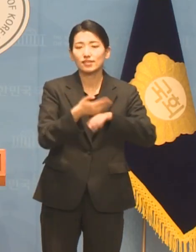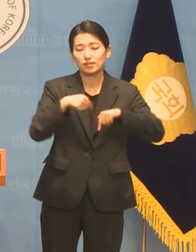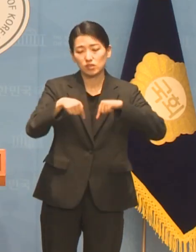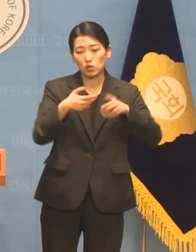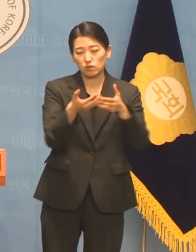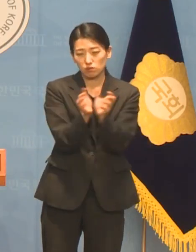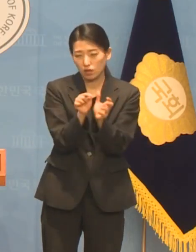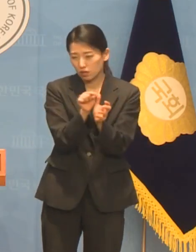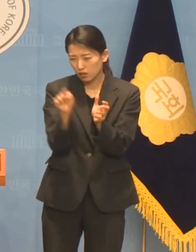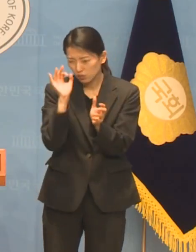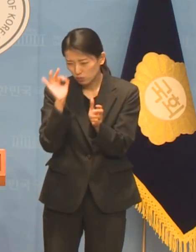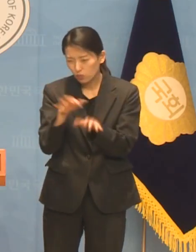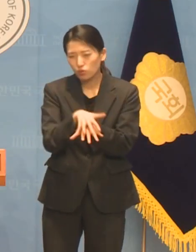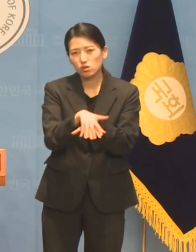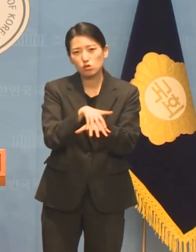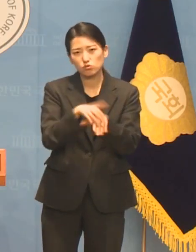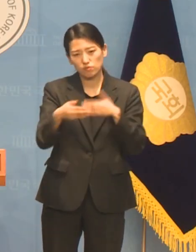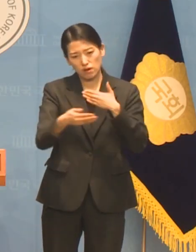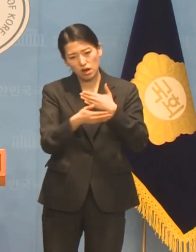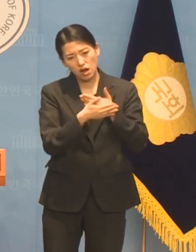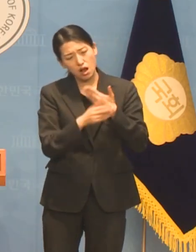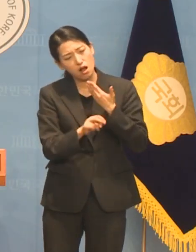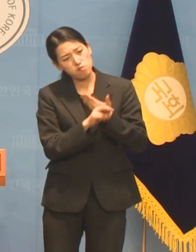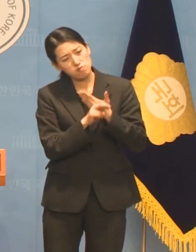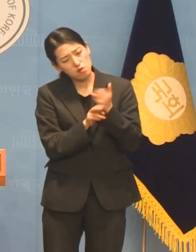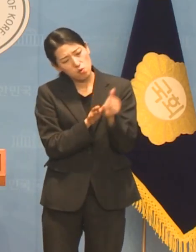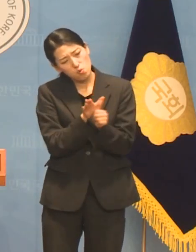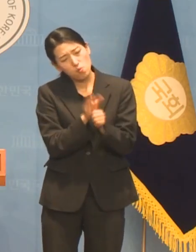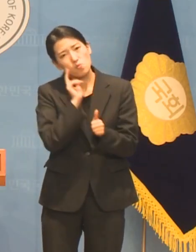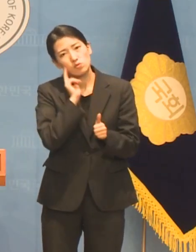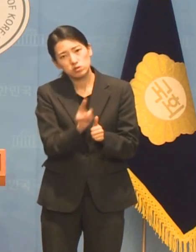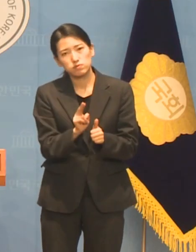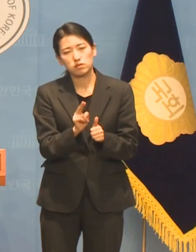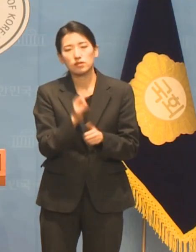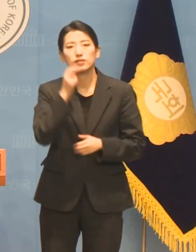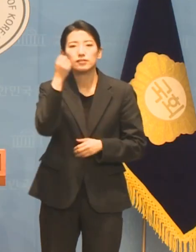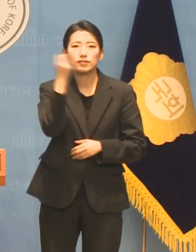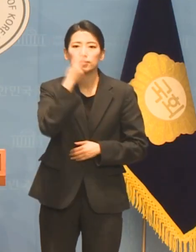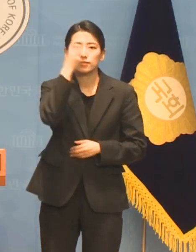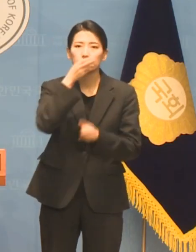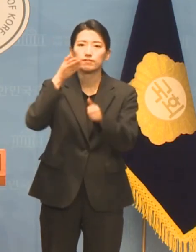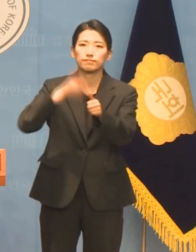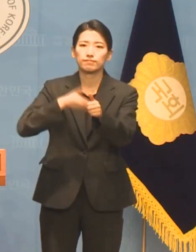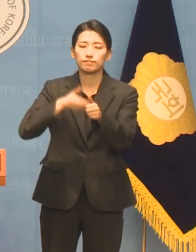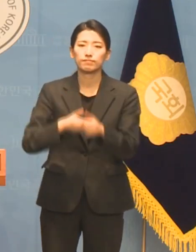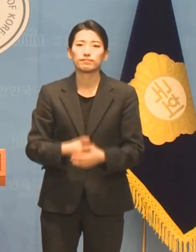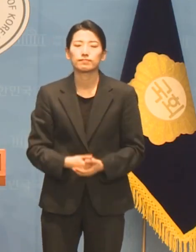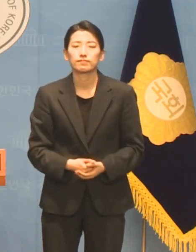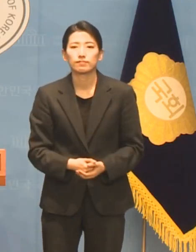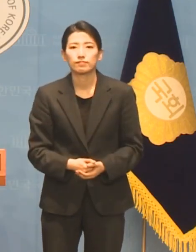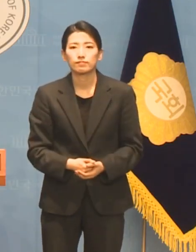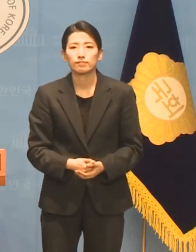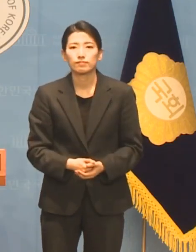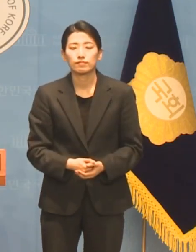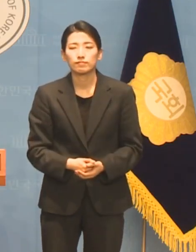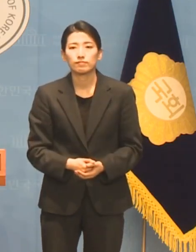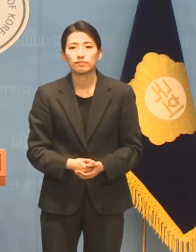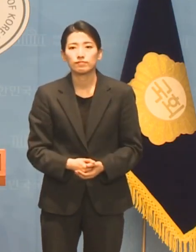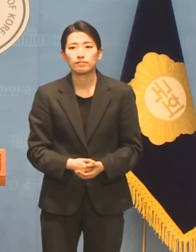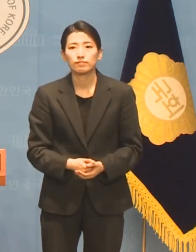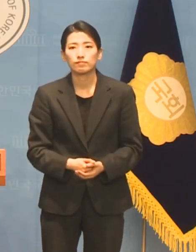보다 적극적으로 활동해 주실 것을 다시 한번 요청드립니다. 주간조선의 허위 단독 보도 대응 현황